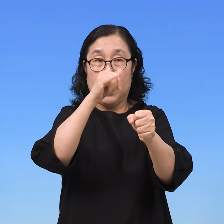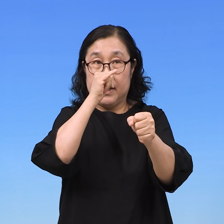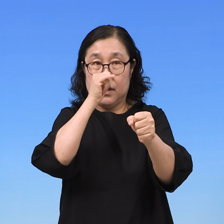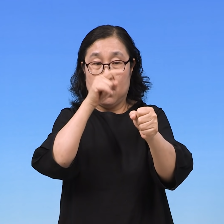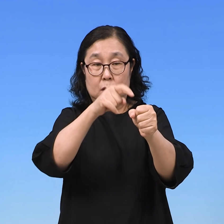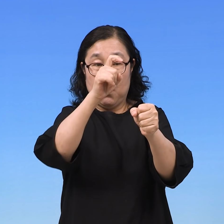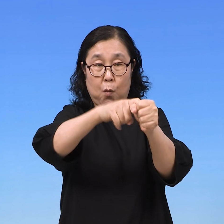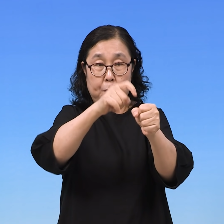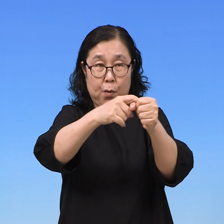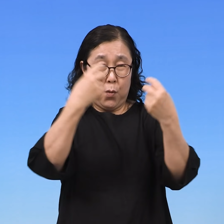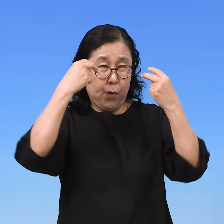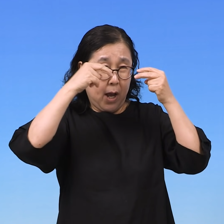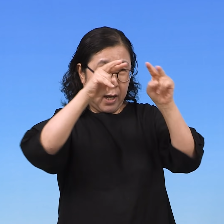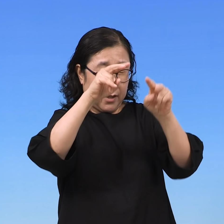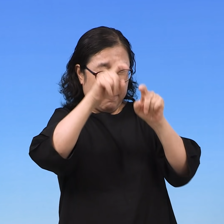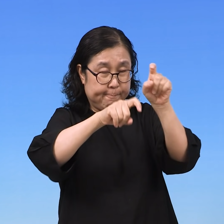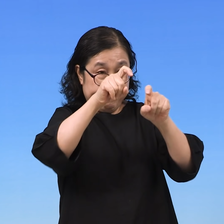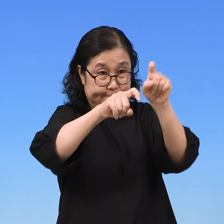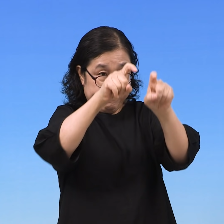있다는 겁니다.